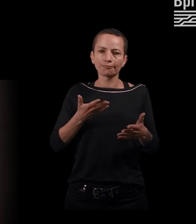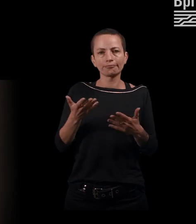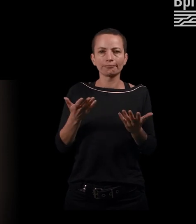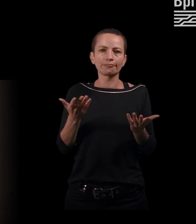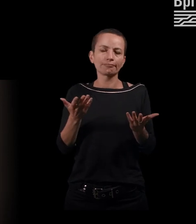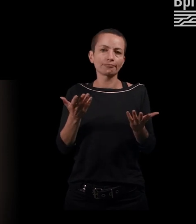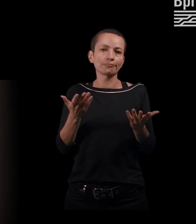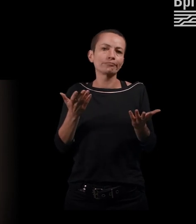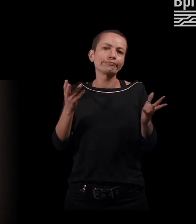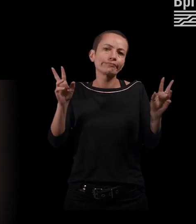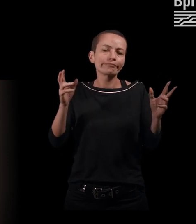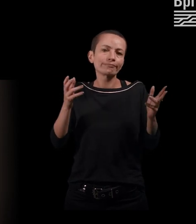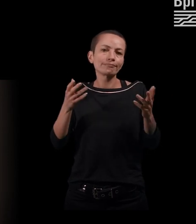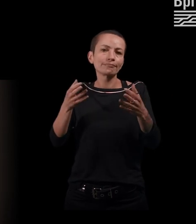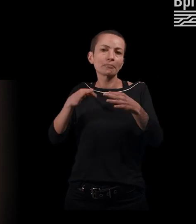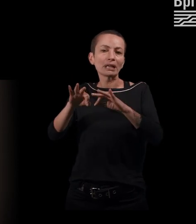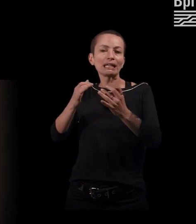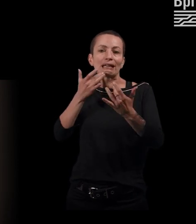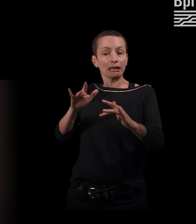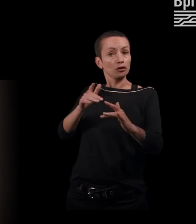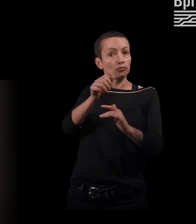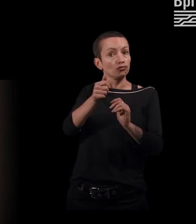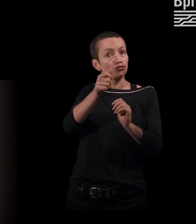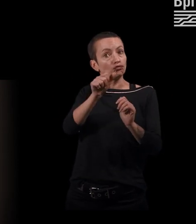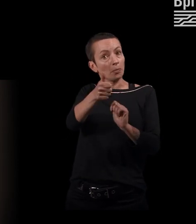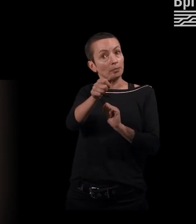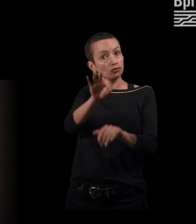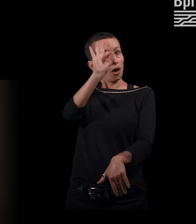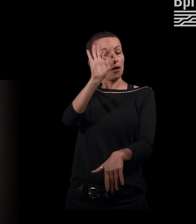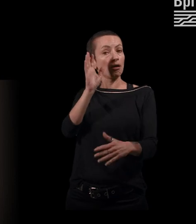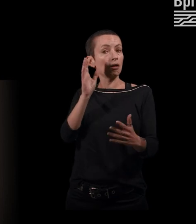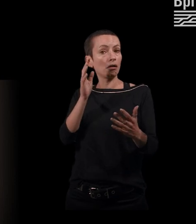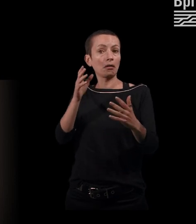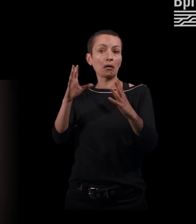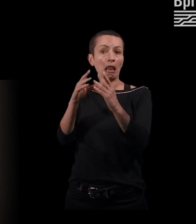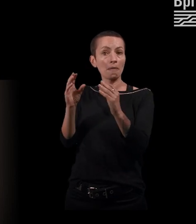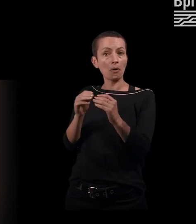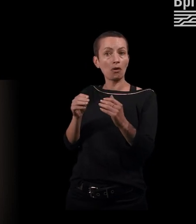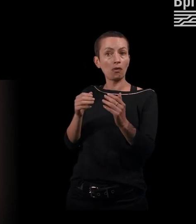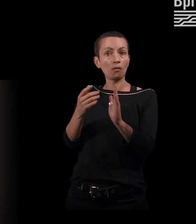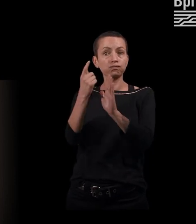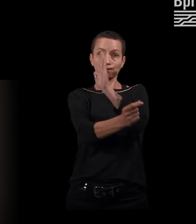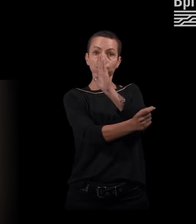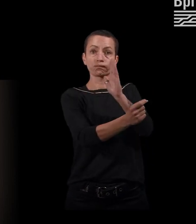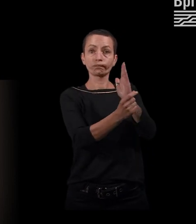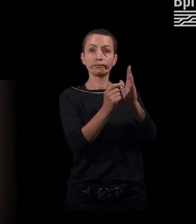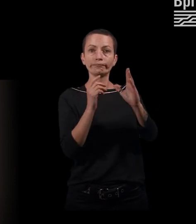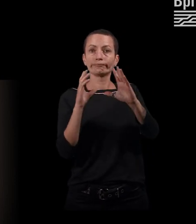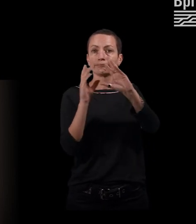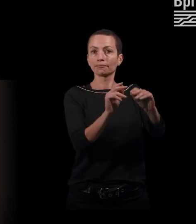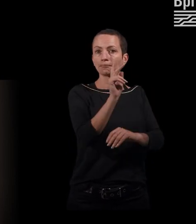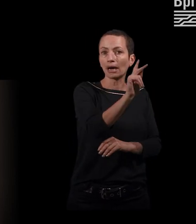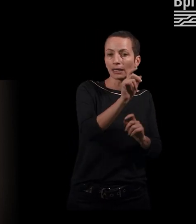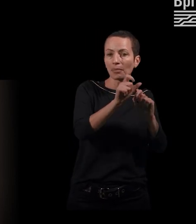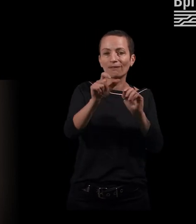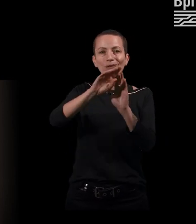été d'une certaine manière en exil, un exil choisi, hein, mais vous avez quitté le Liban pour Paris, puis pour